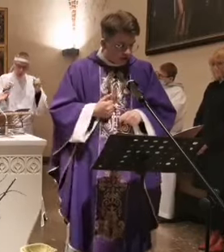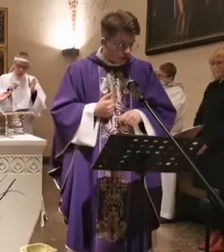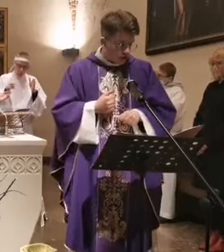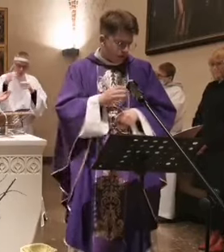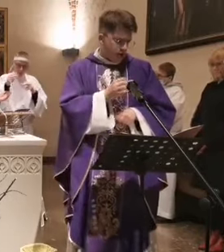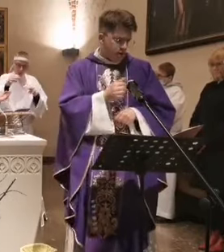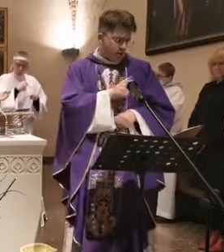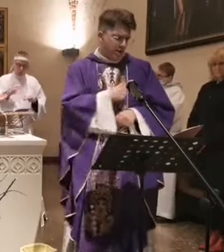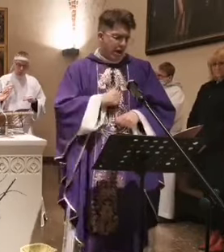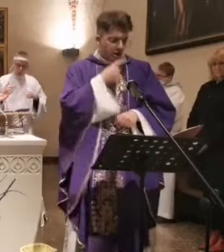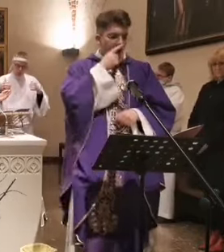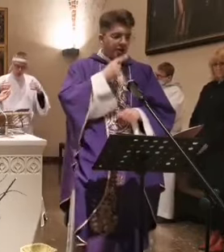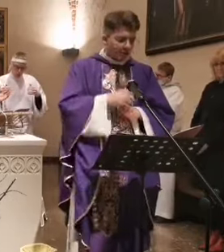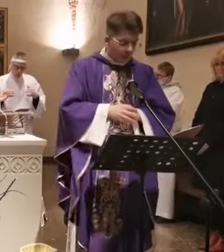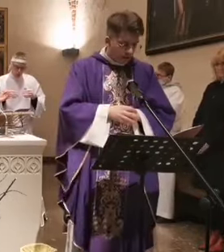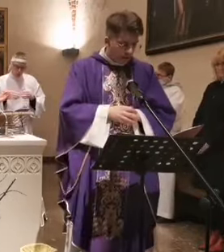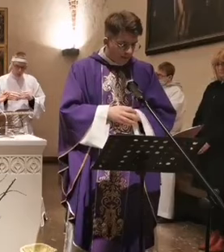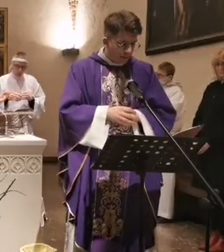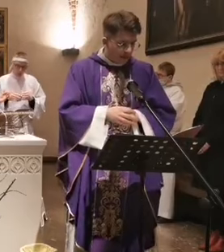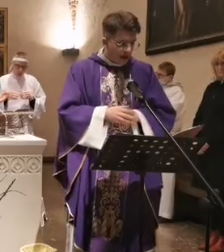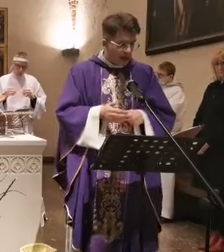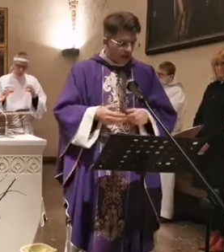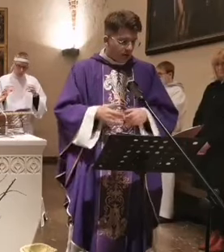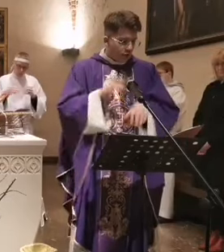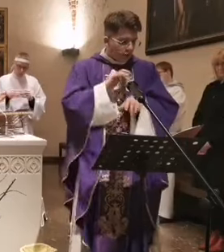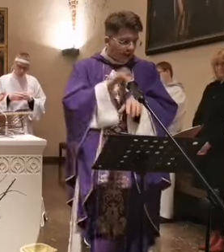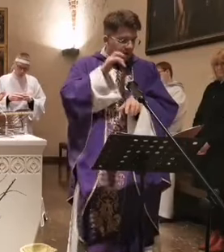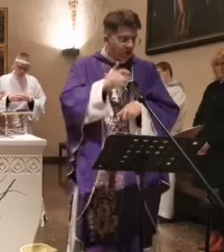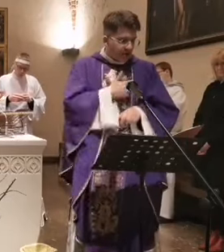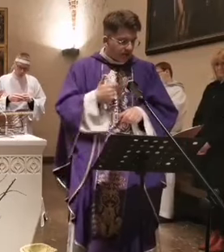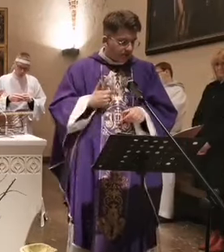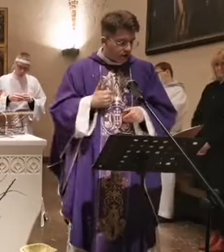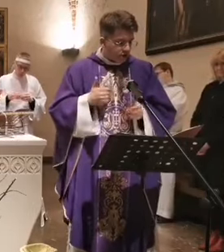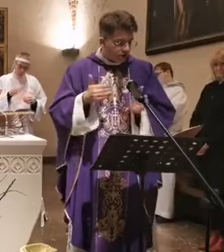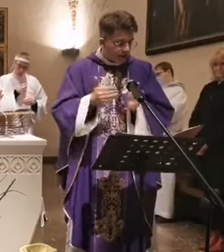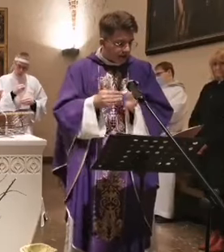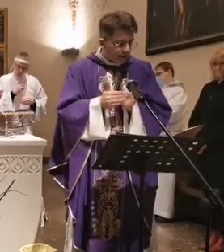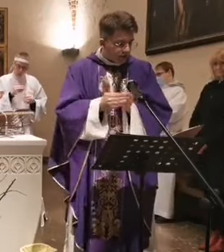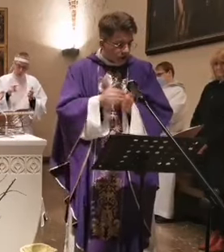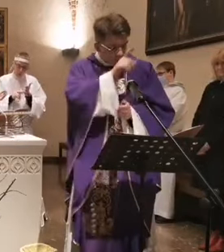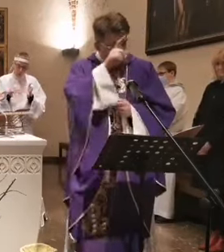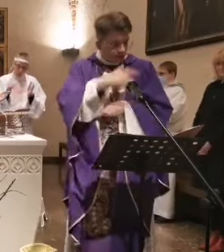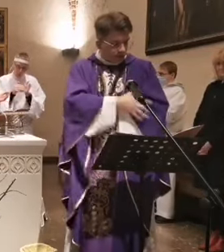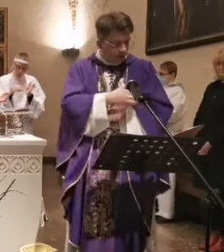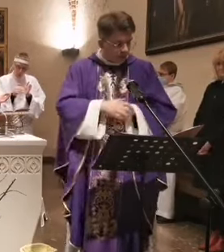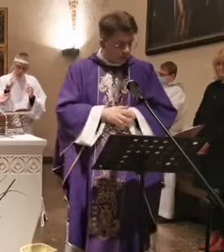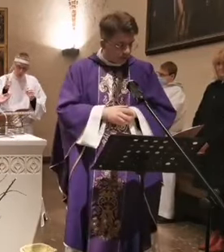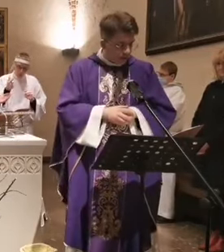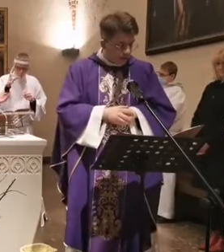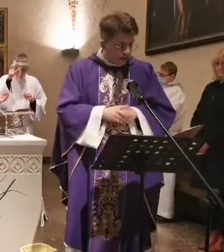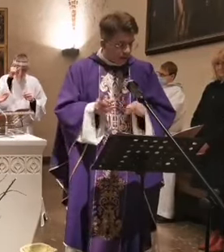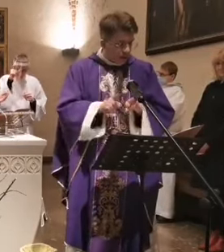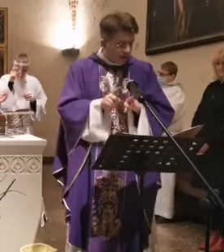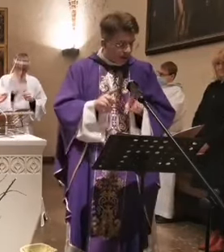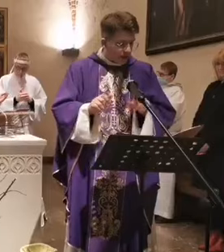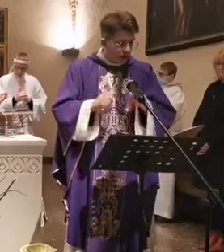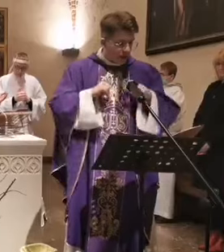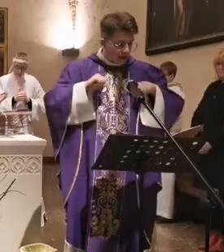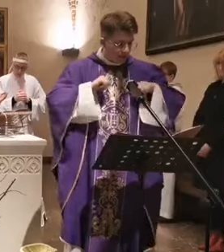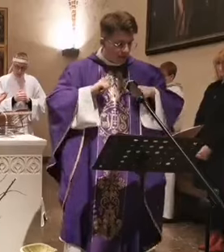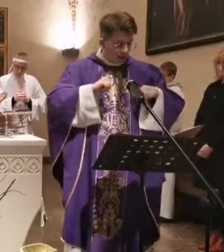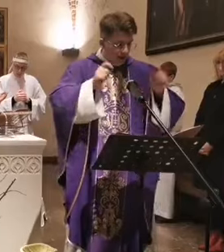pokodujesz nasz egoizm i pychę a uwrażliwiasz nas na potrzeby ludzi biednych